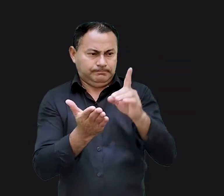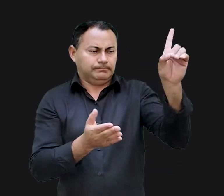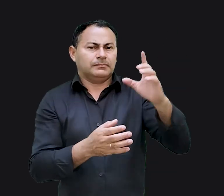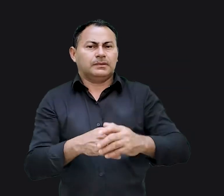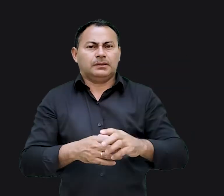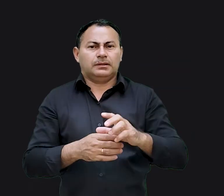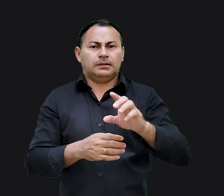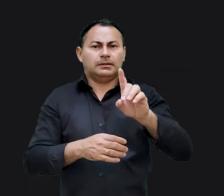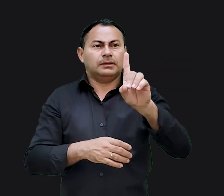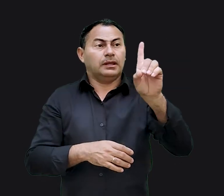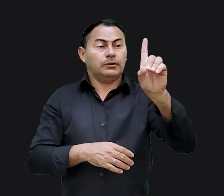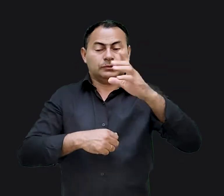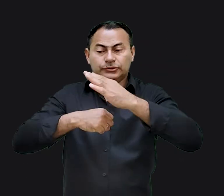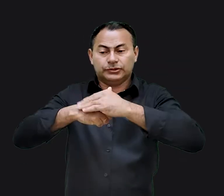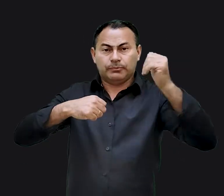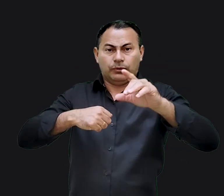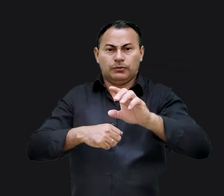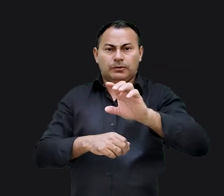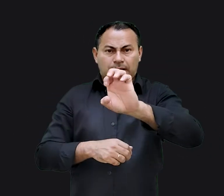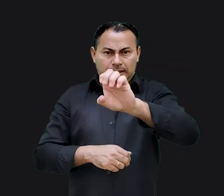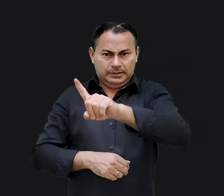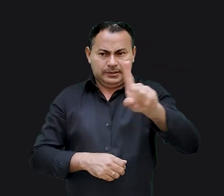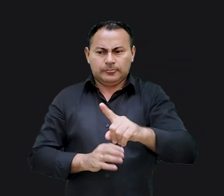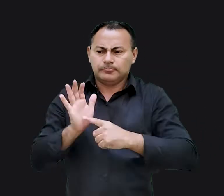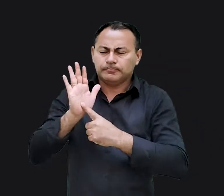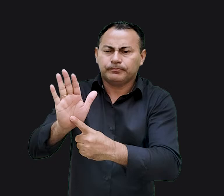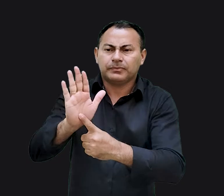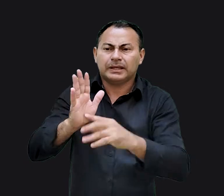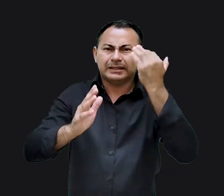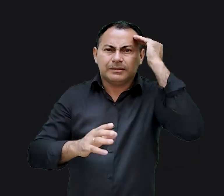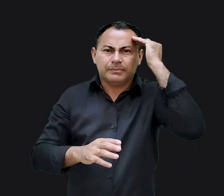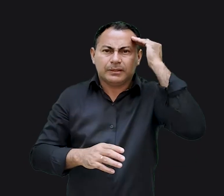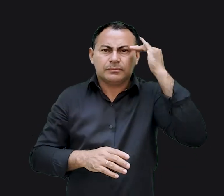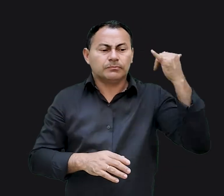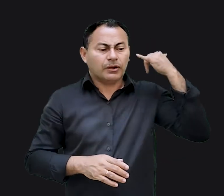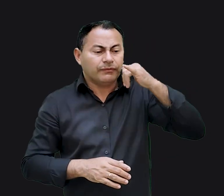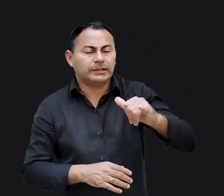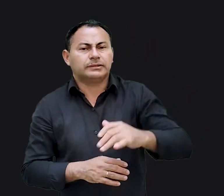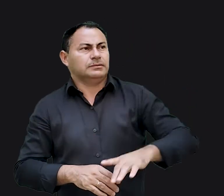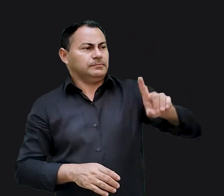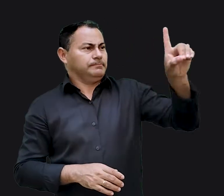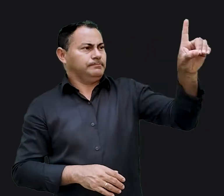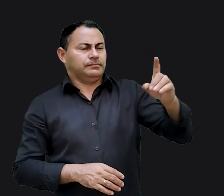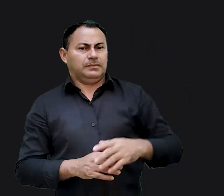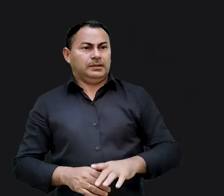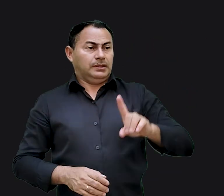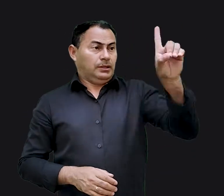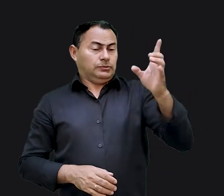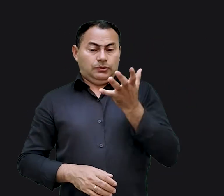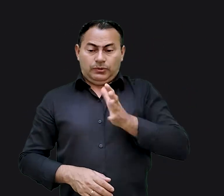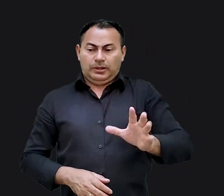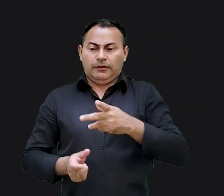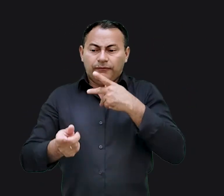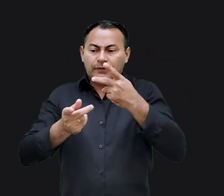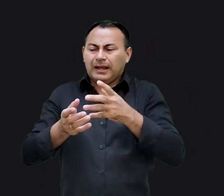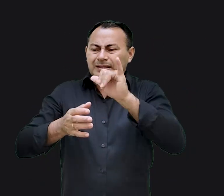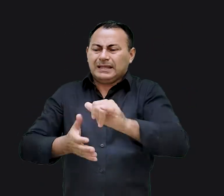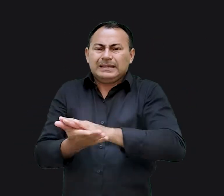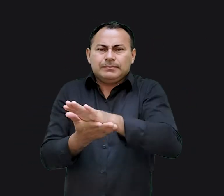Deus. Deus chamou Ezequiel para dar ao seu povo uma visão profética divina. Deus não quis que seu povo ficasse